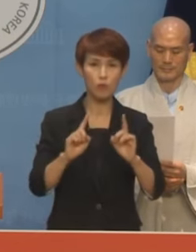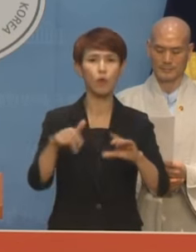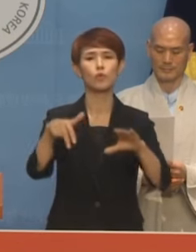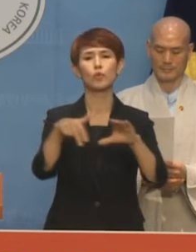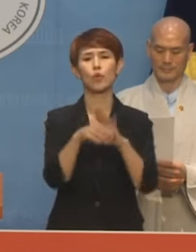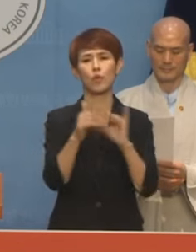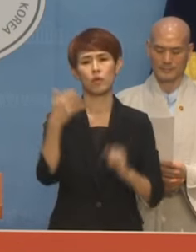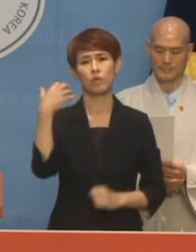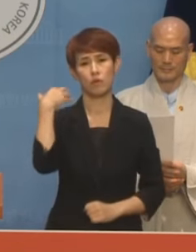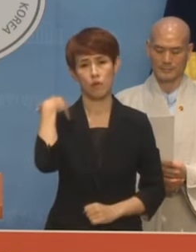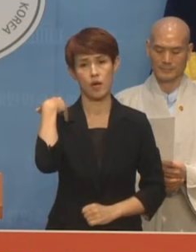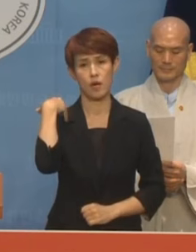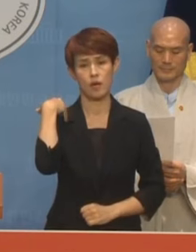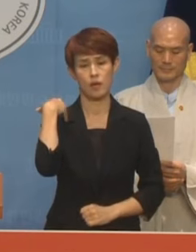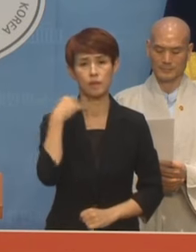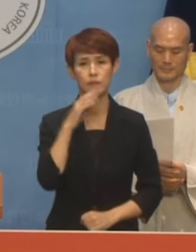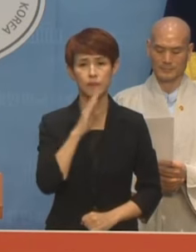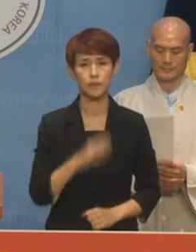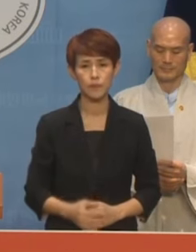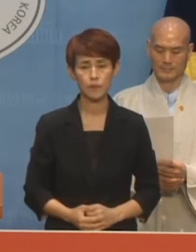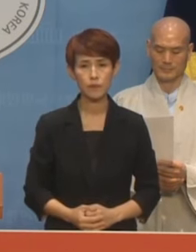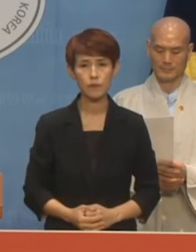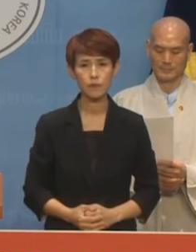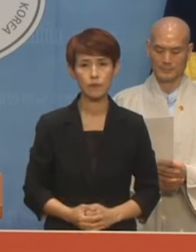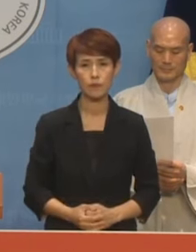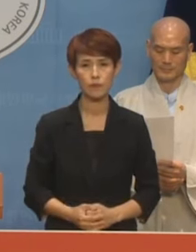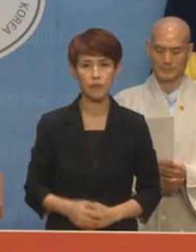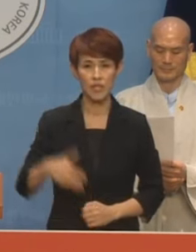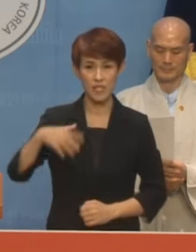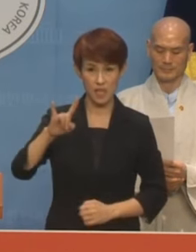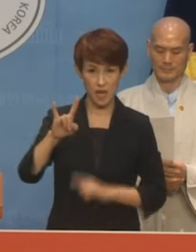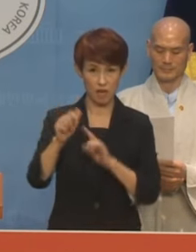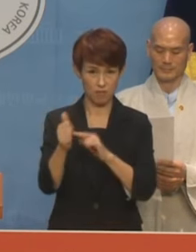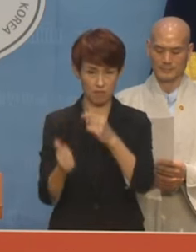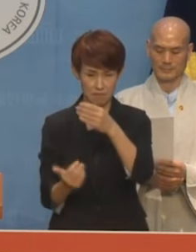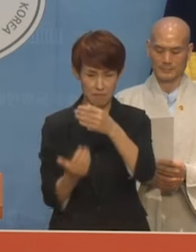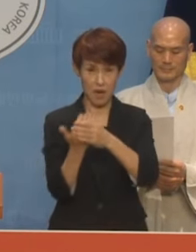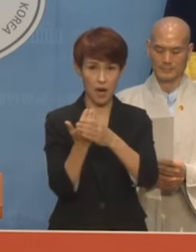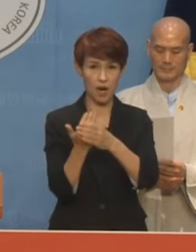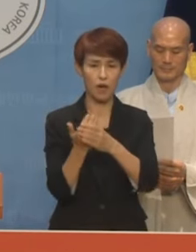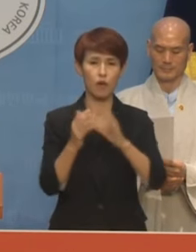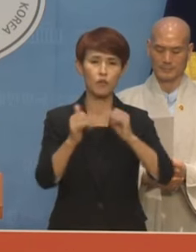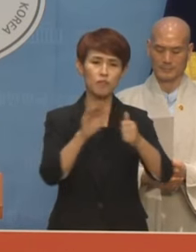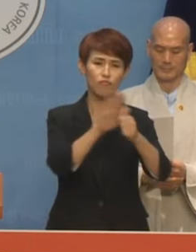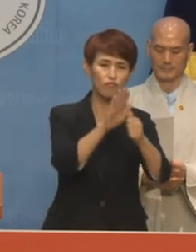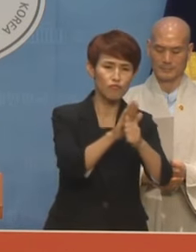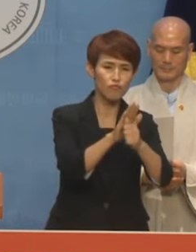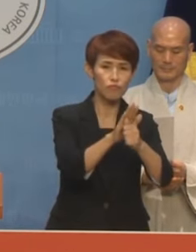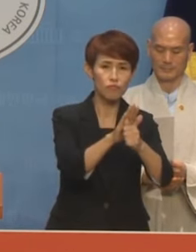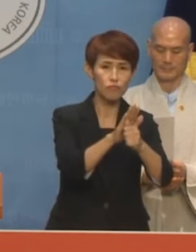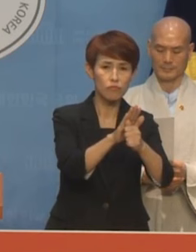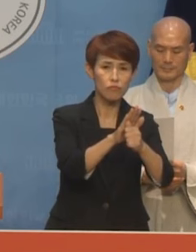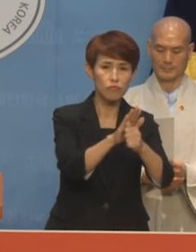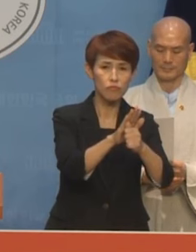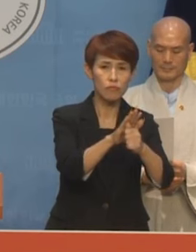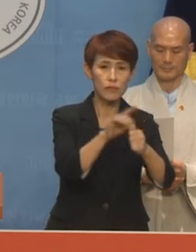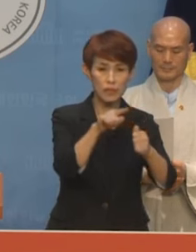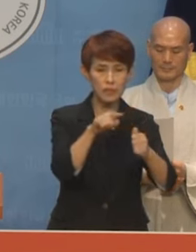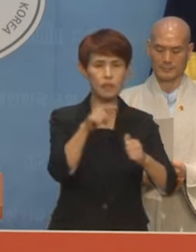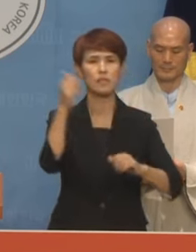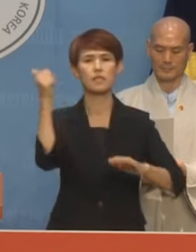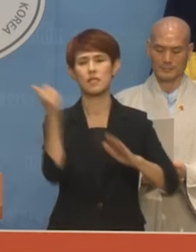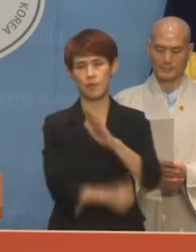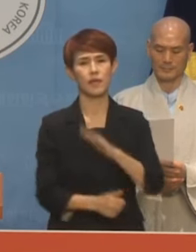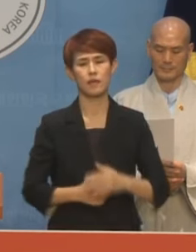종교인의 역할이자 책무입니다. 최혜병 사건은 대민지원 작전의 총체적 실패였을 뿐만